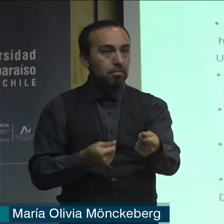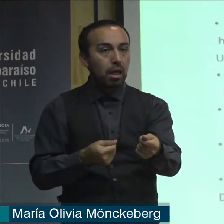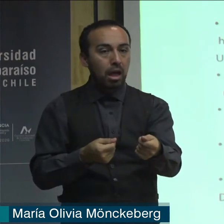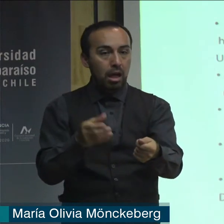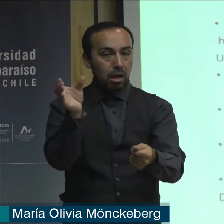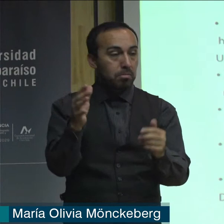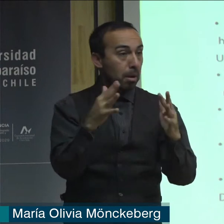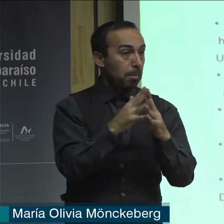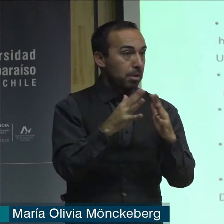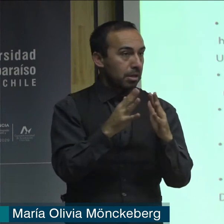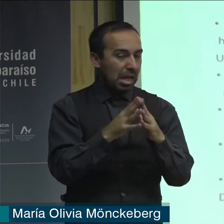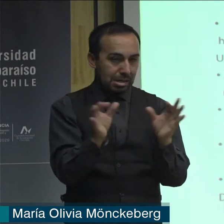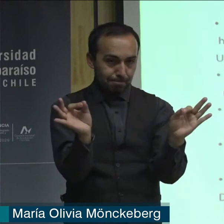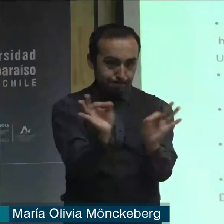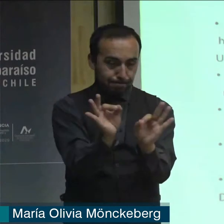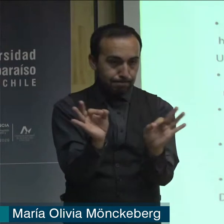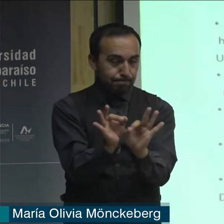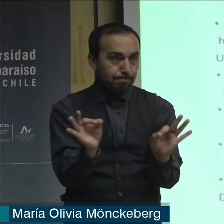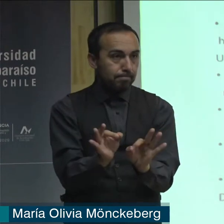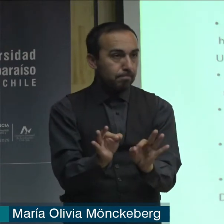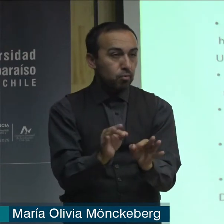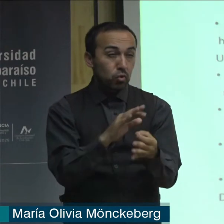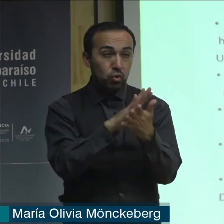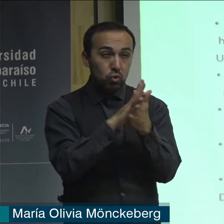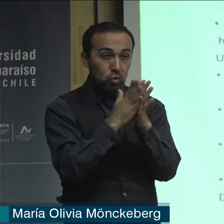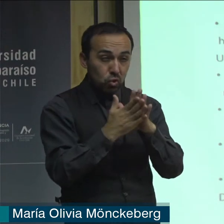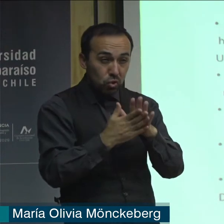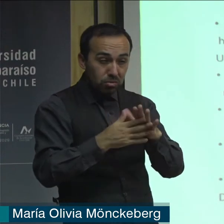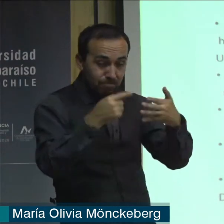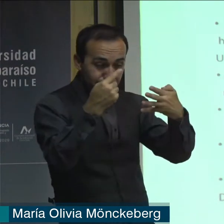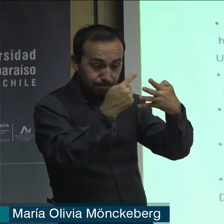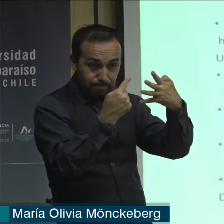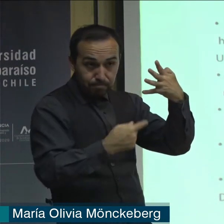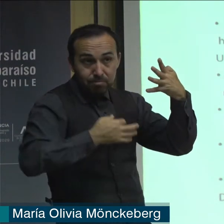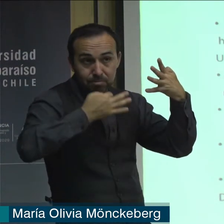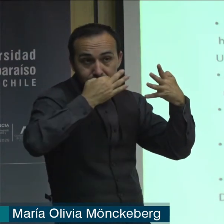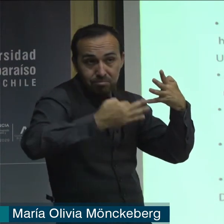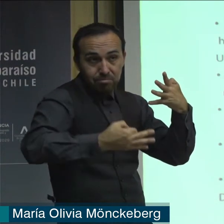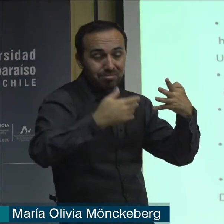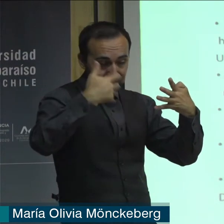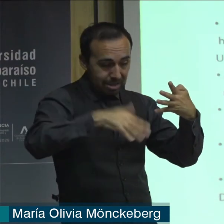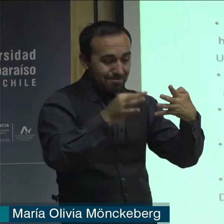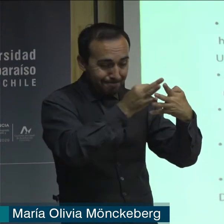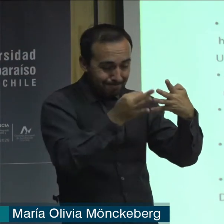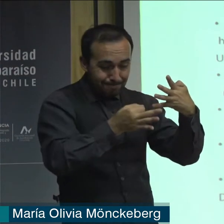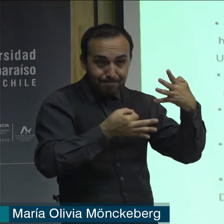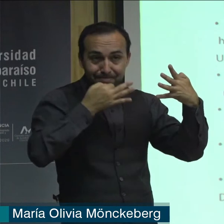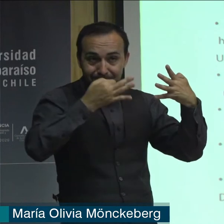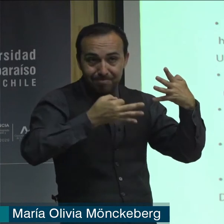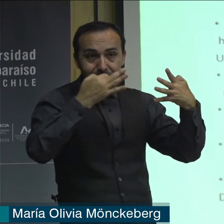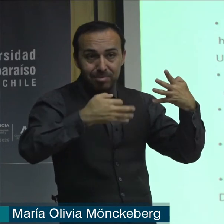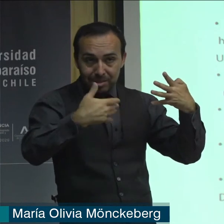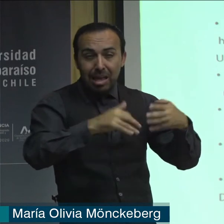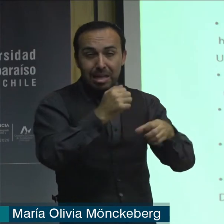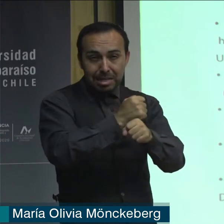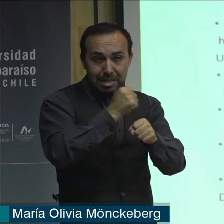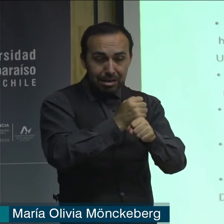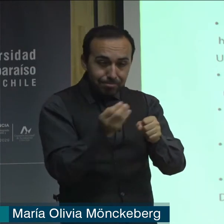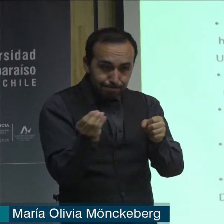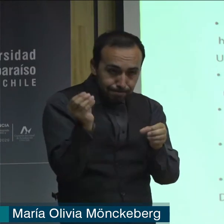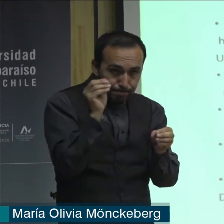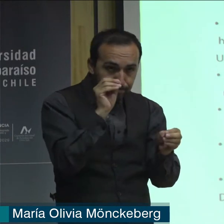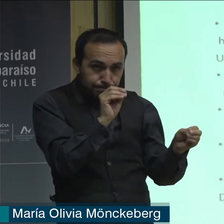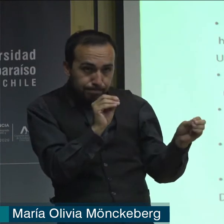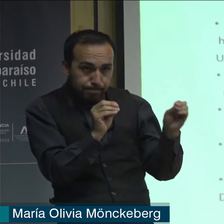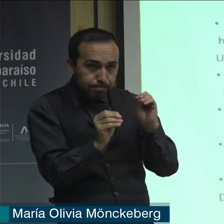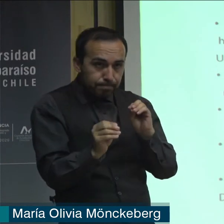entonces todo todo este trabajo que yo creo que todo